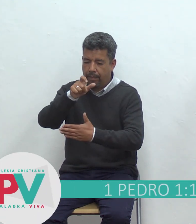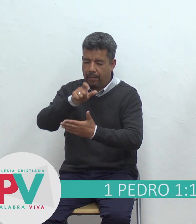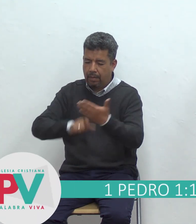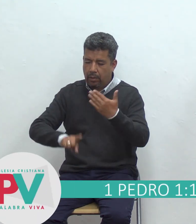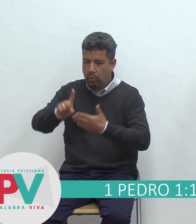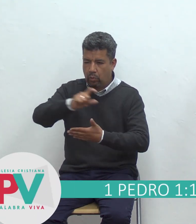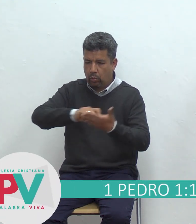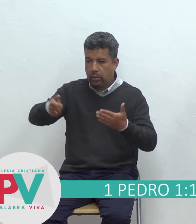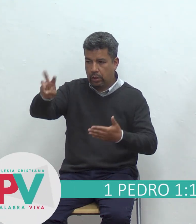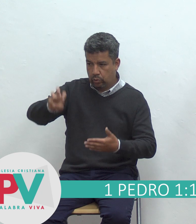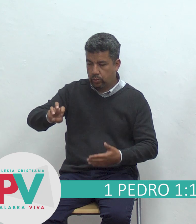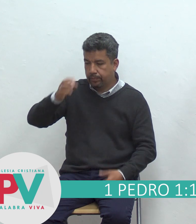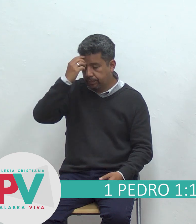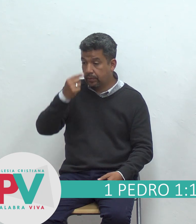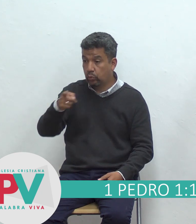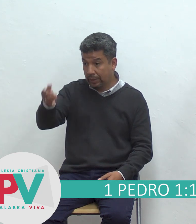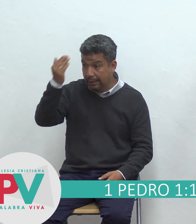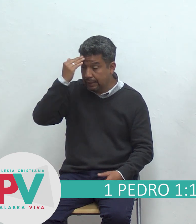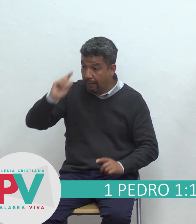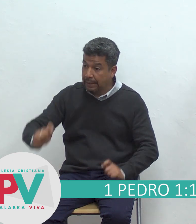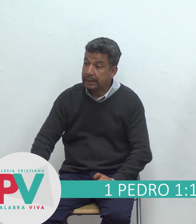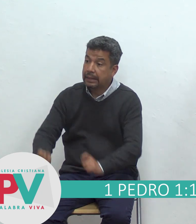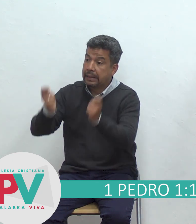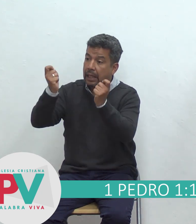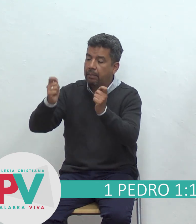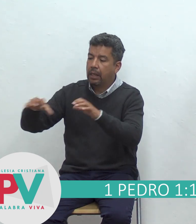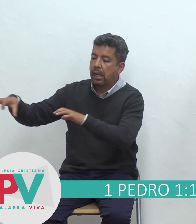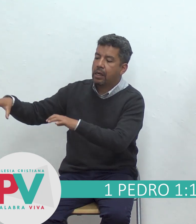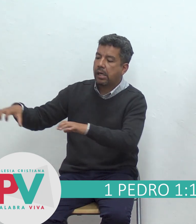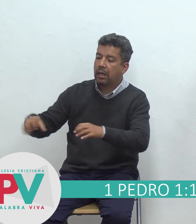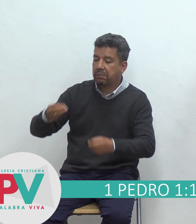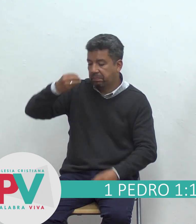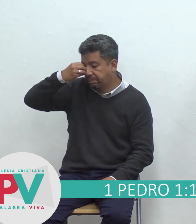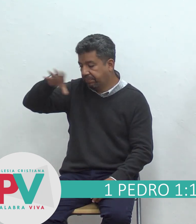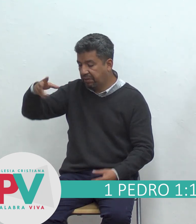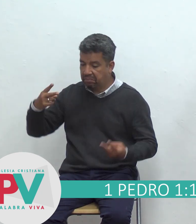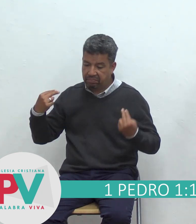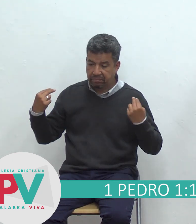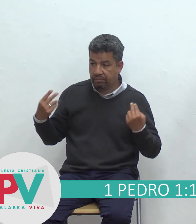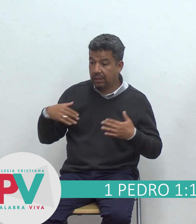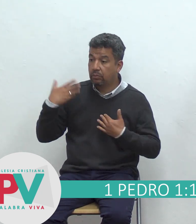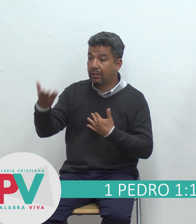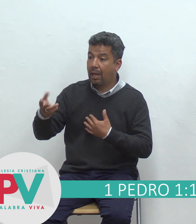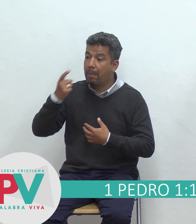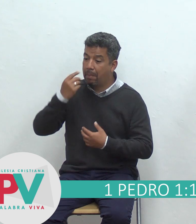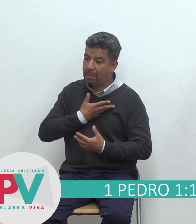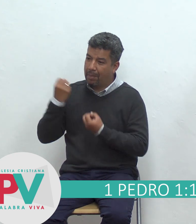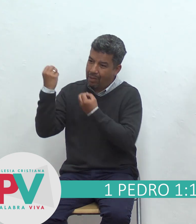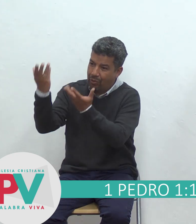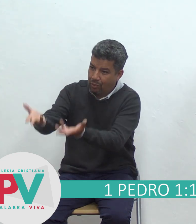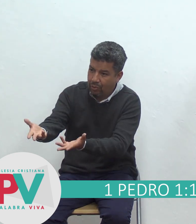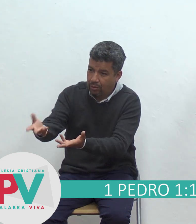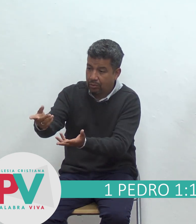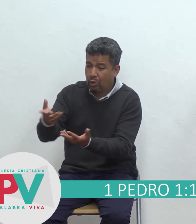capítulo 1, versículo 18, sabiendo que fuisteis rescatados de vuestra vana manera de vivir, la cual recibisteis de vuestros padres,